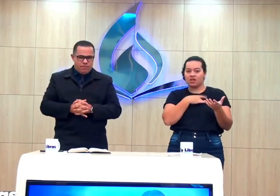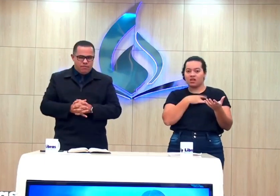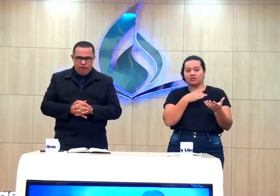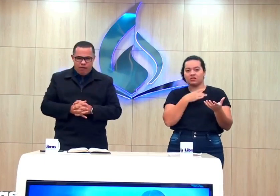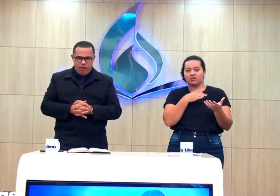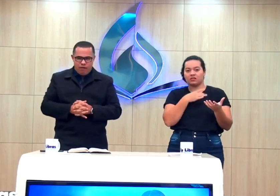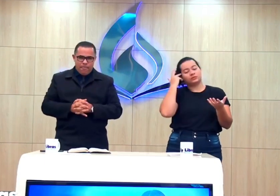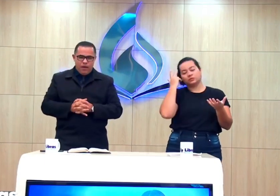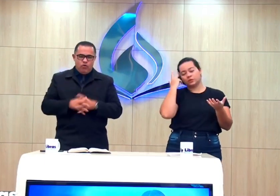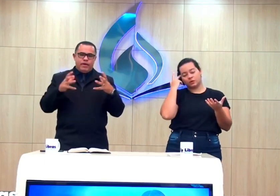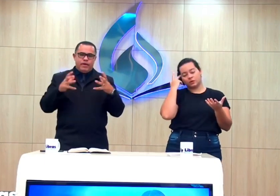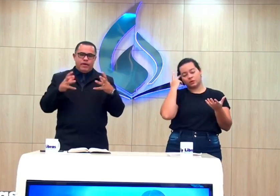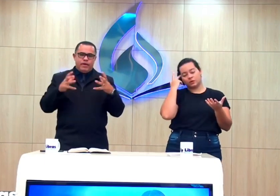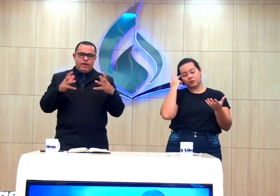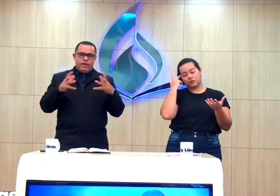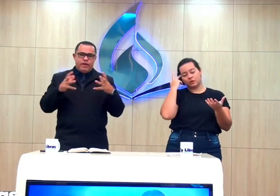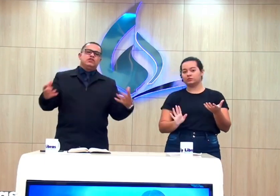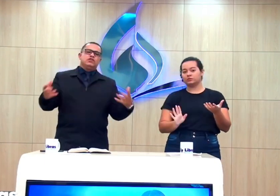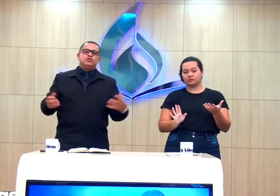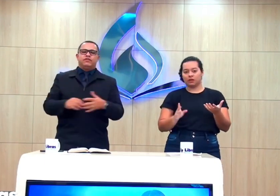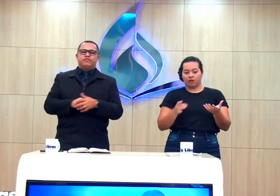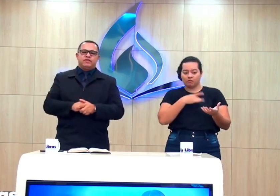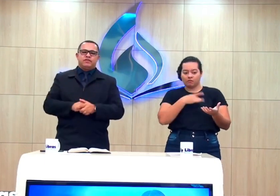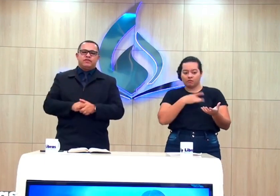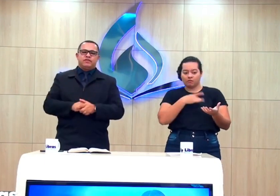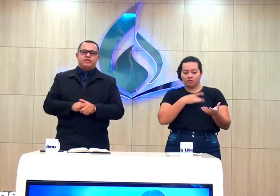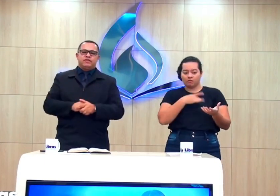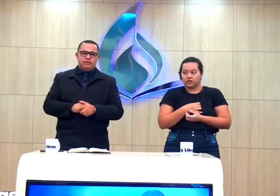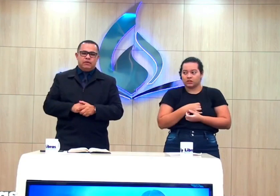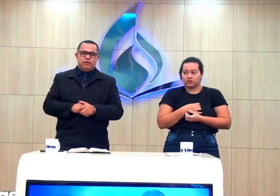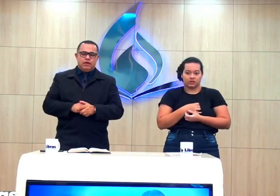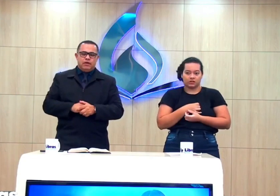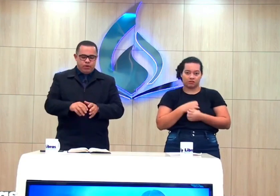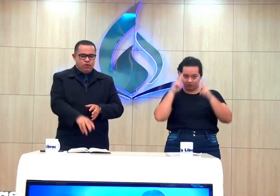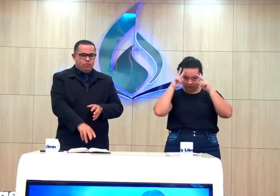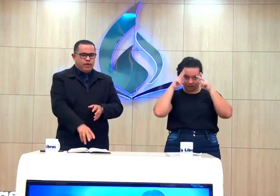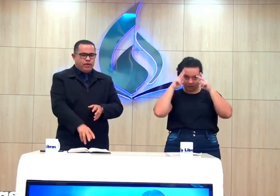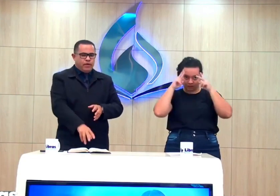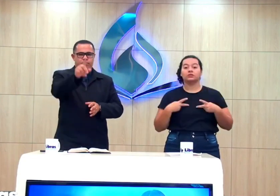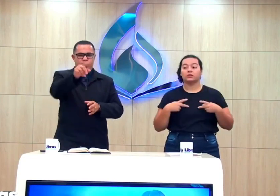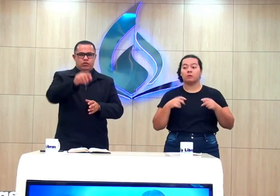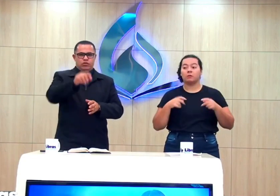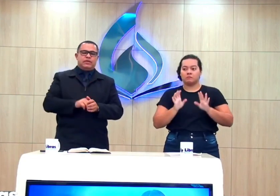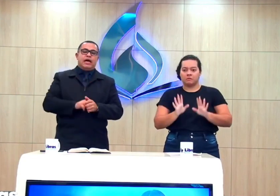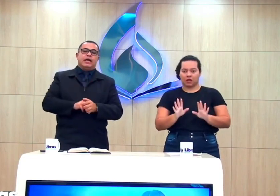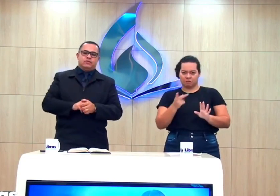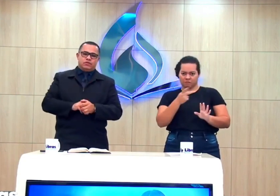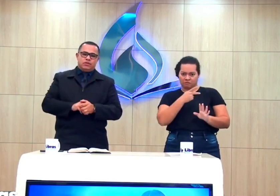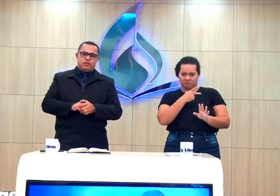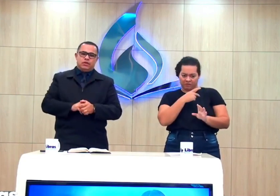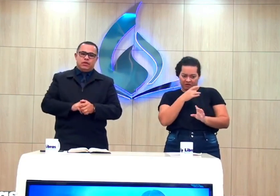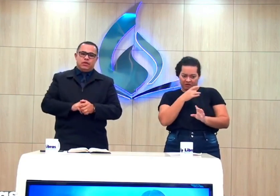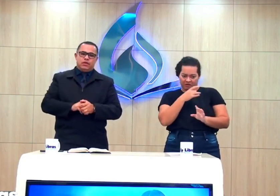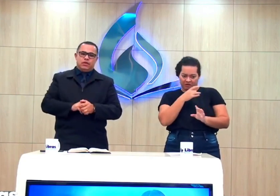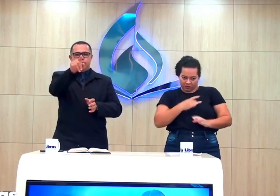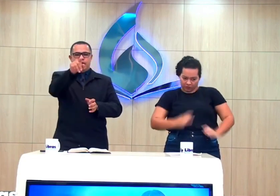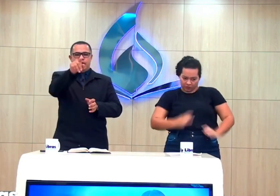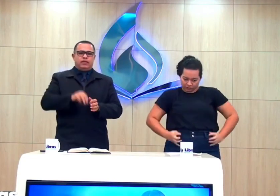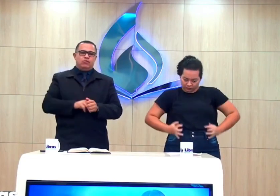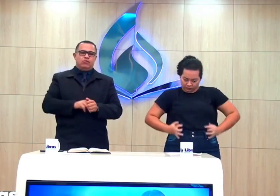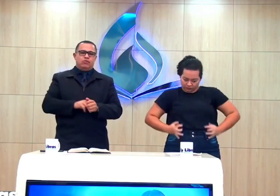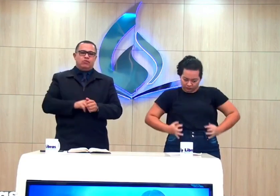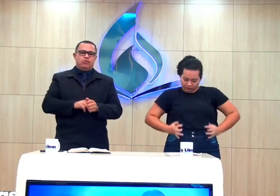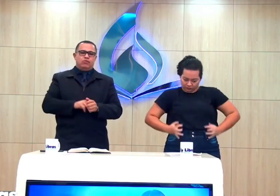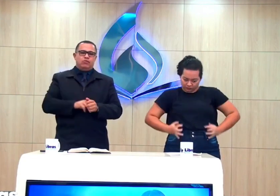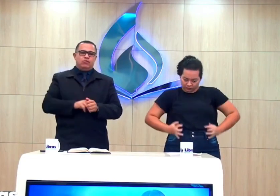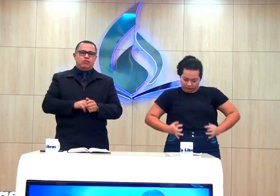é normal. O medo é um mecanismo de defesa do ser humano. Porém, o medo não pode dominar-nos. Não permita